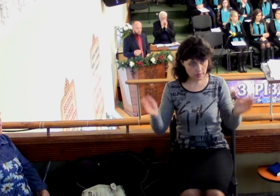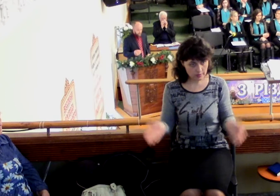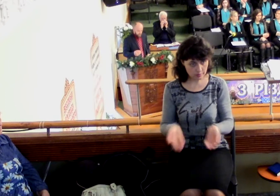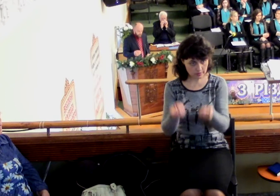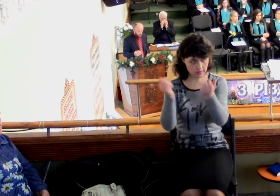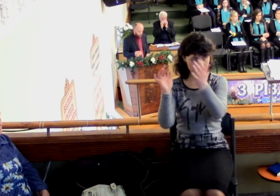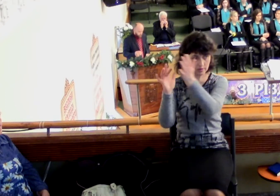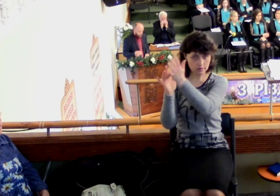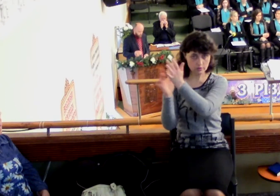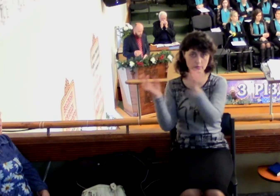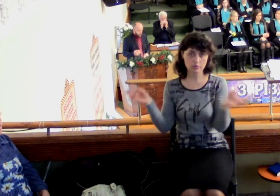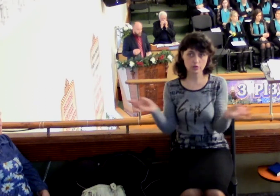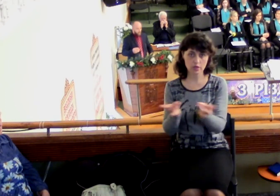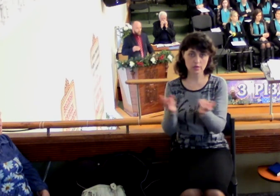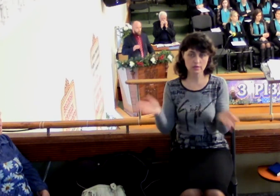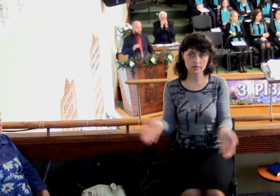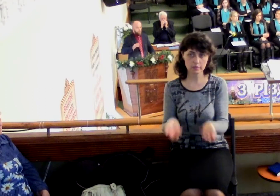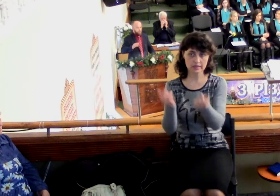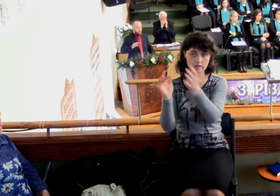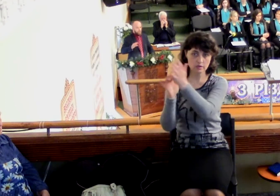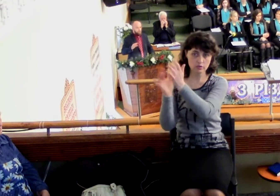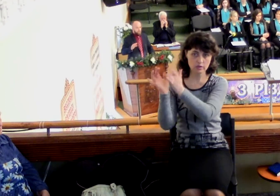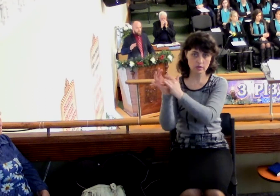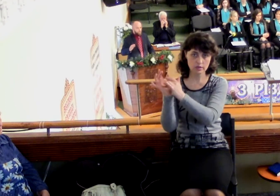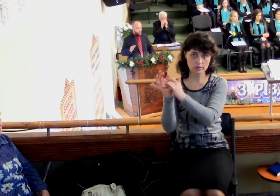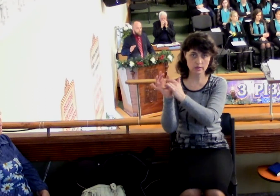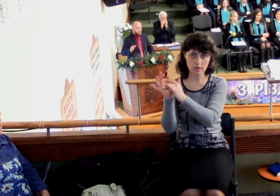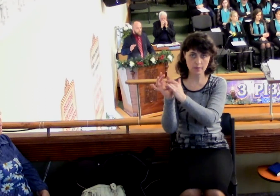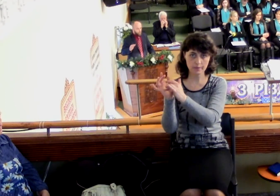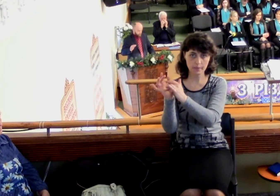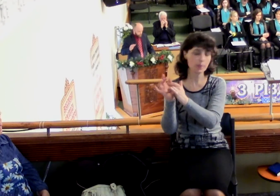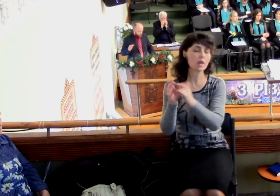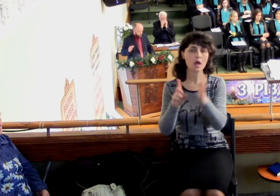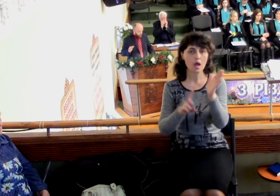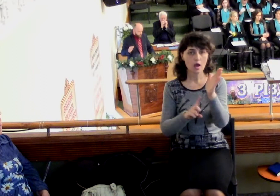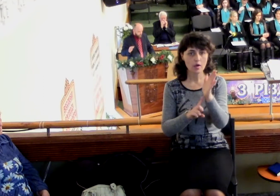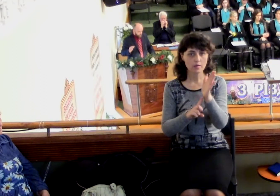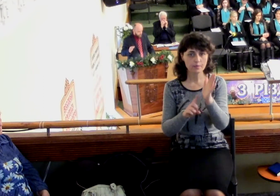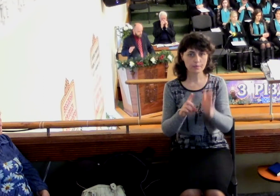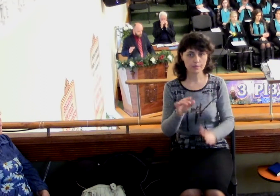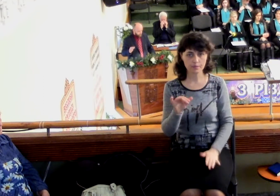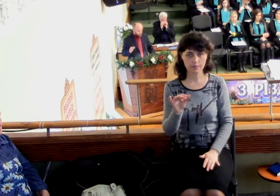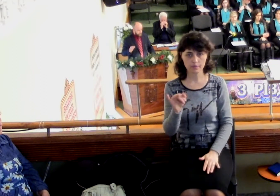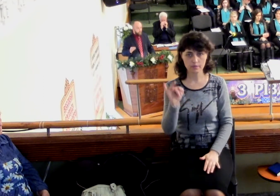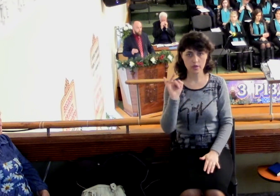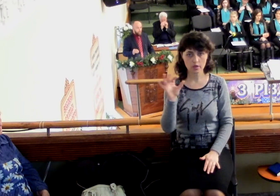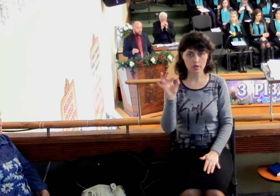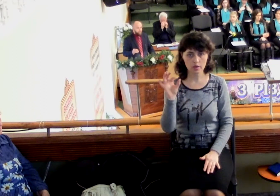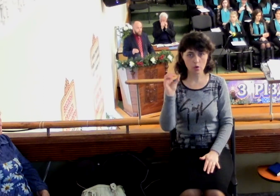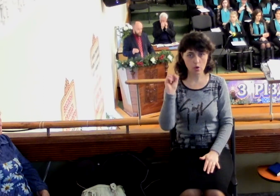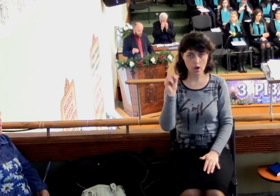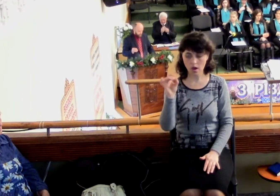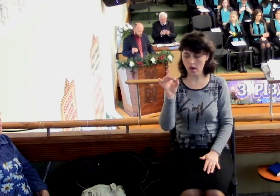Евангелист Иоанн описывает эту историю о том, что вначале было Слово, и Слово было у Бога, и Слово было